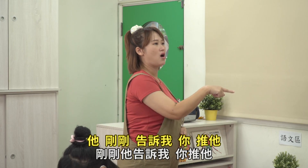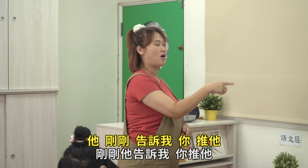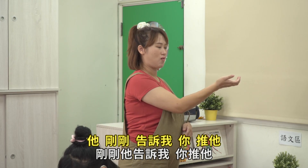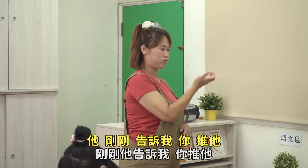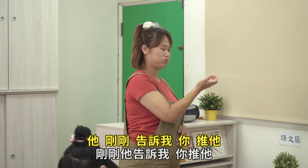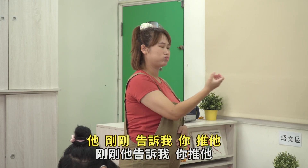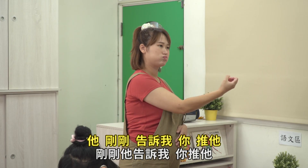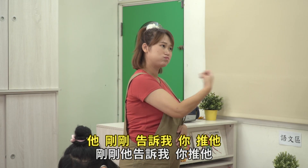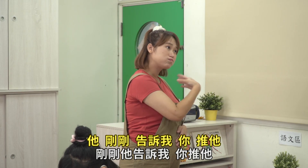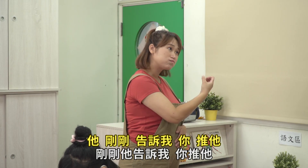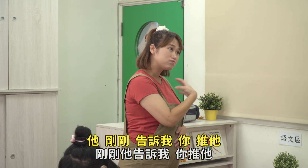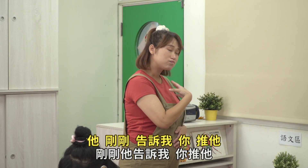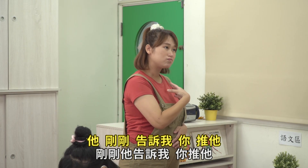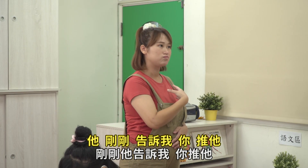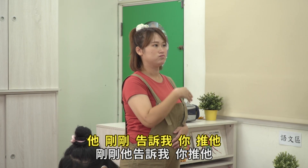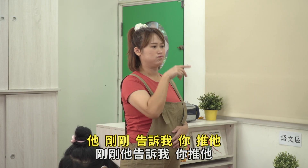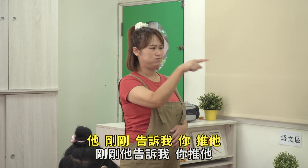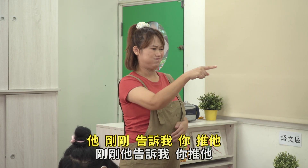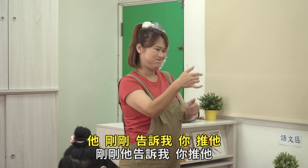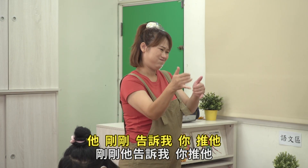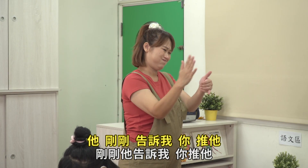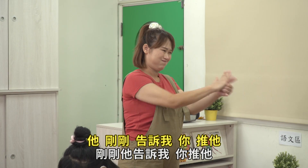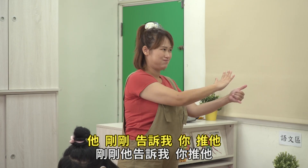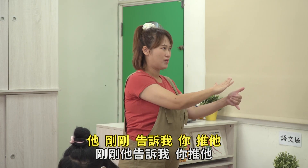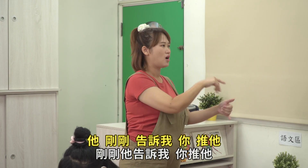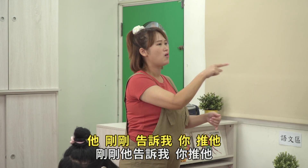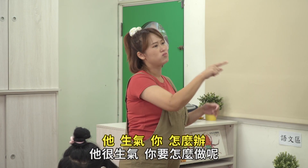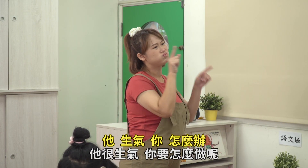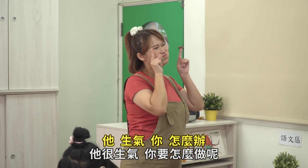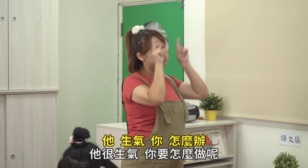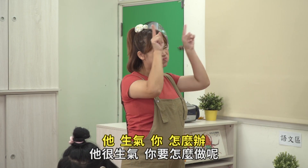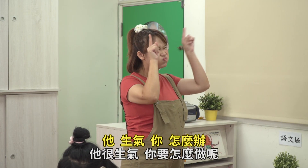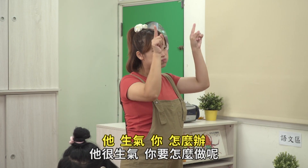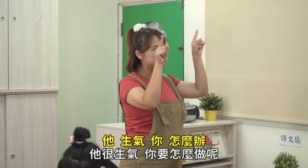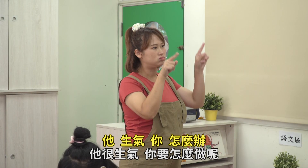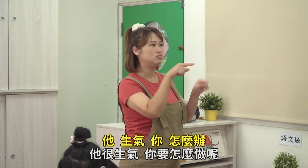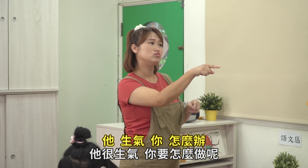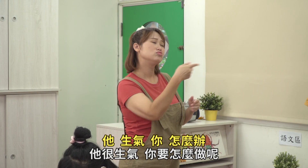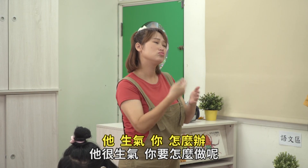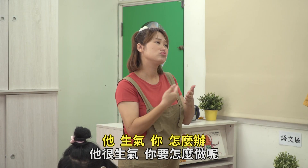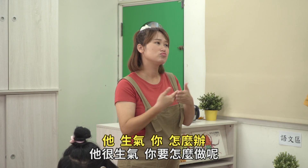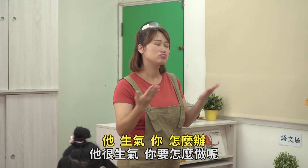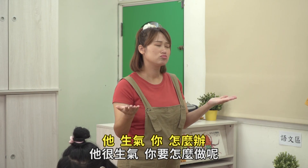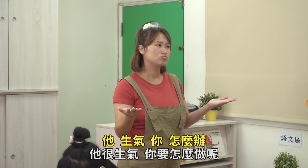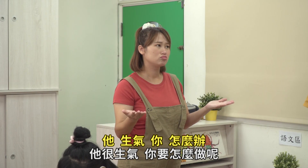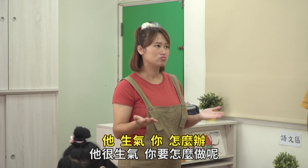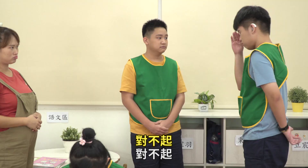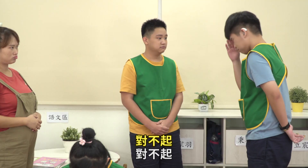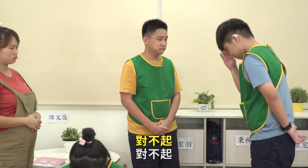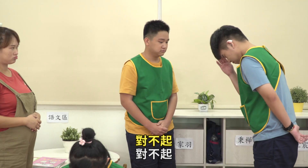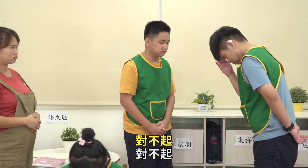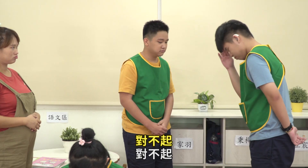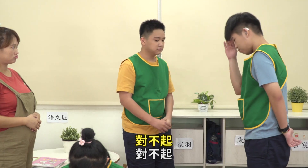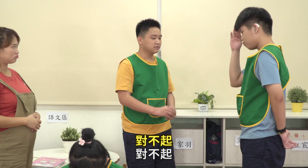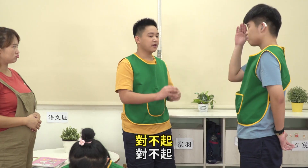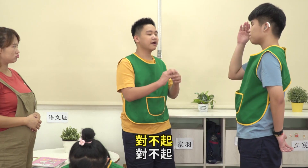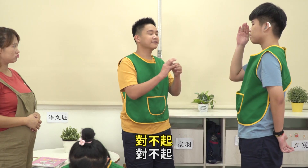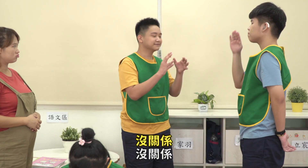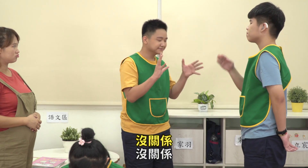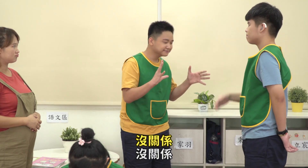刚他告诉我，你推他，他很生气，你要怎么做呢？ 对不起。 没